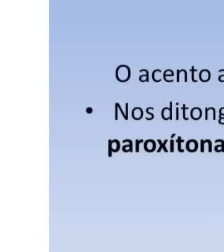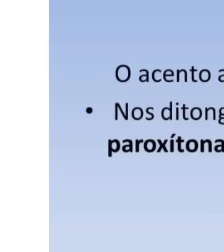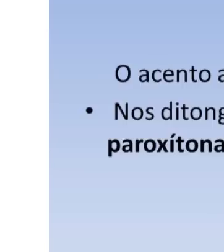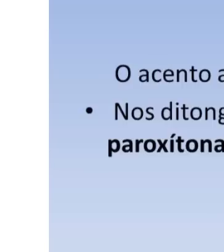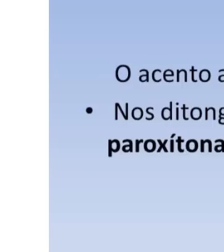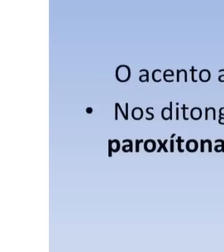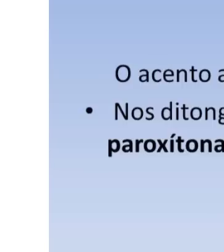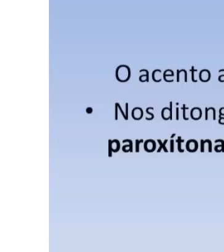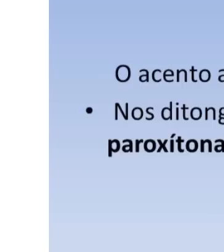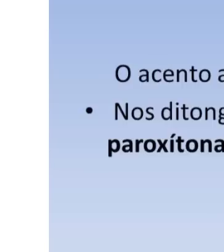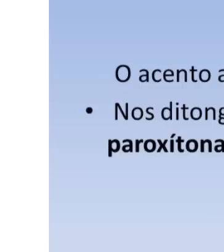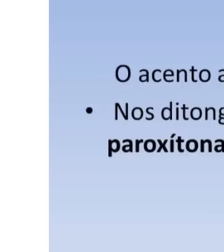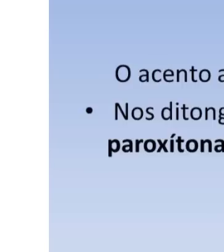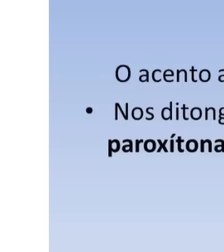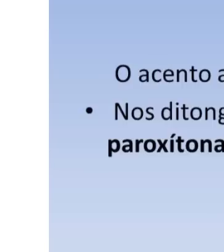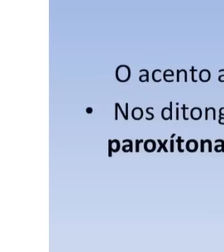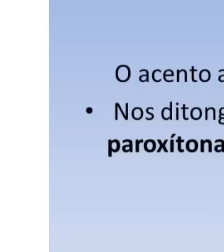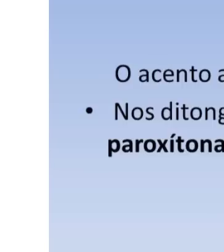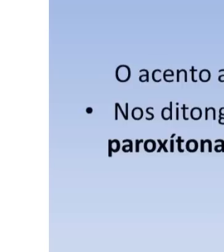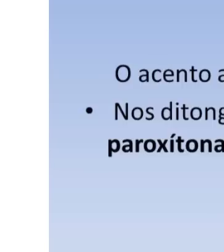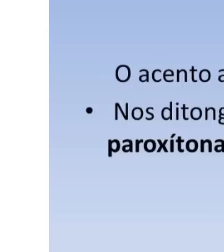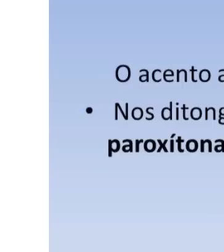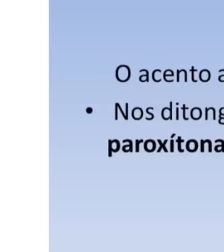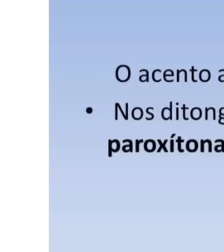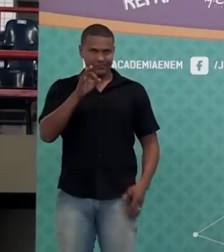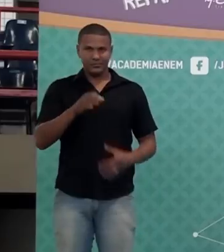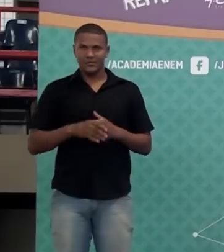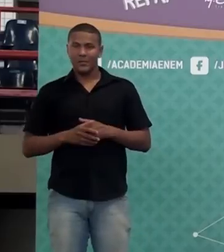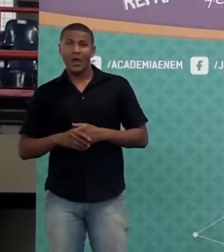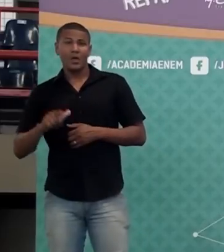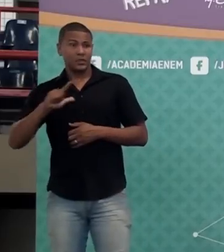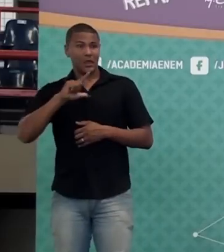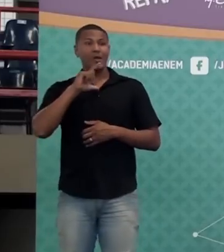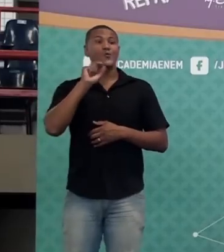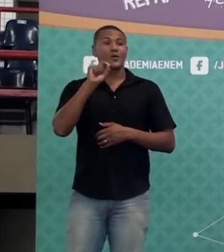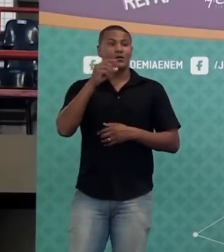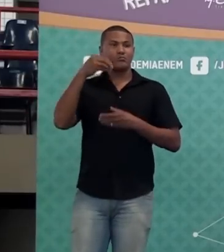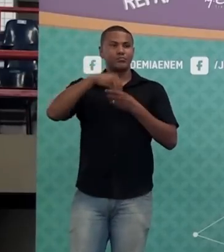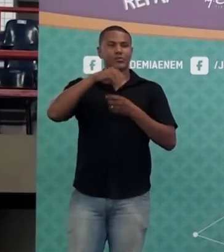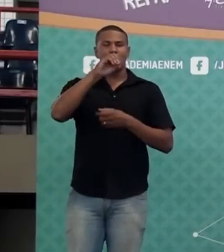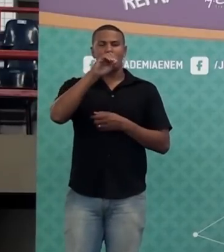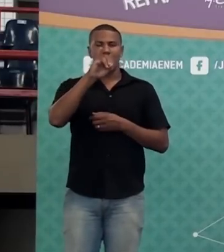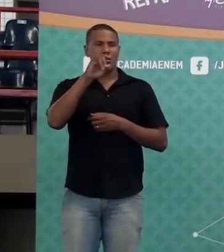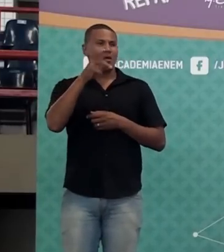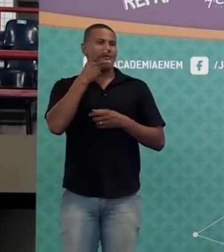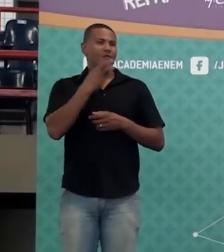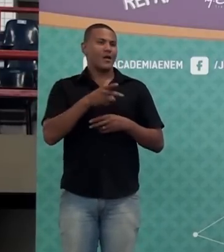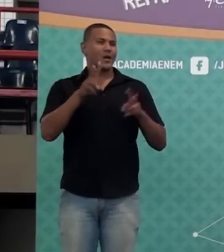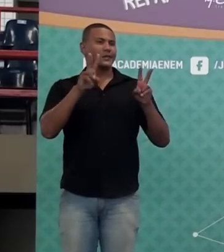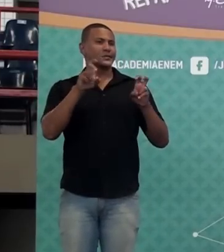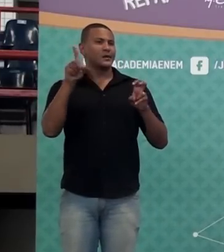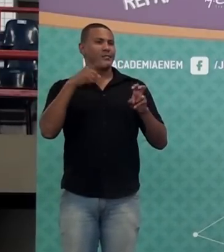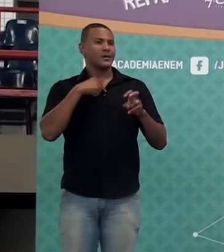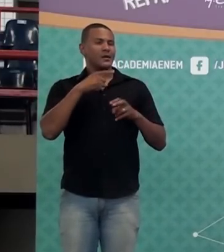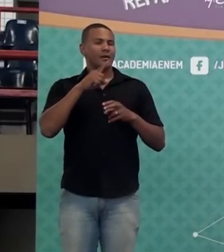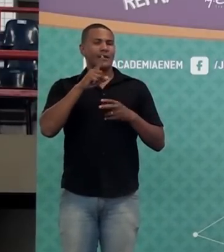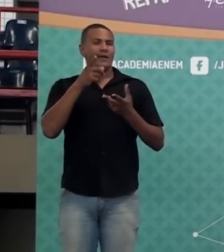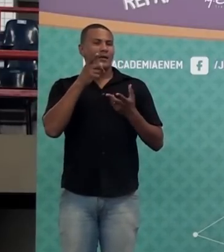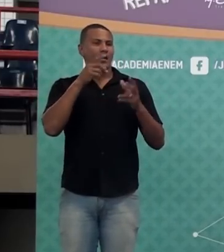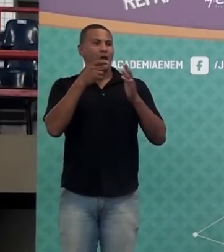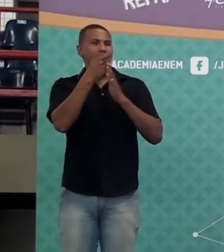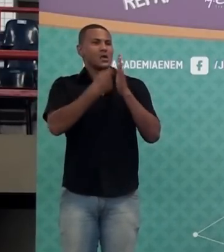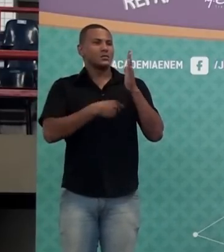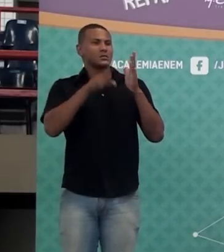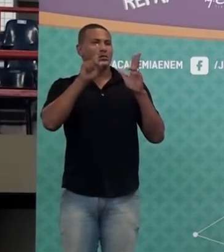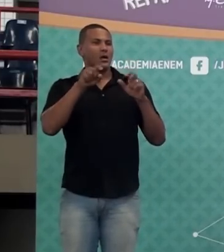o assunto da redação é imigrantes, que vem da Síria, diz o bote, a boia, a embarcação,